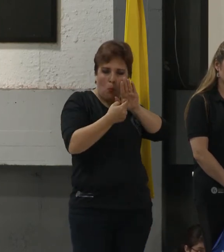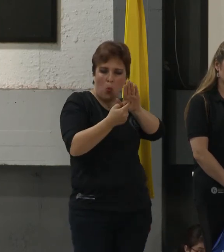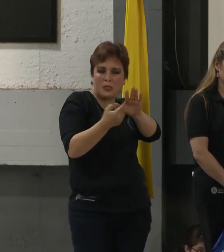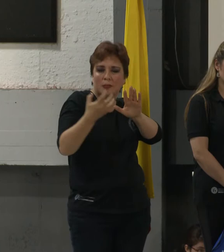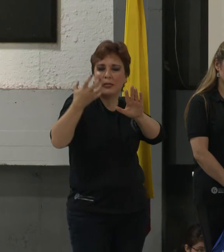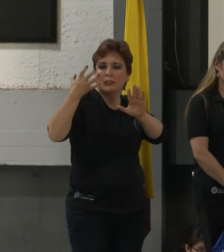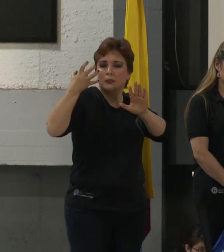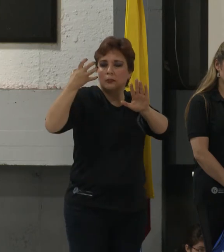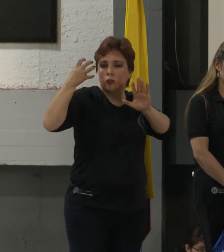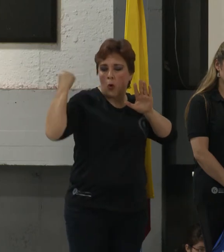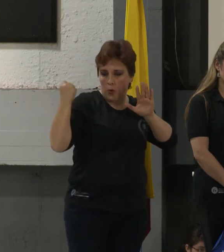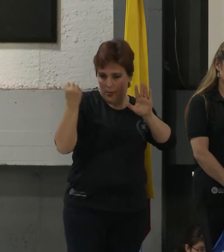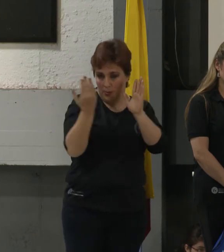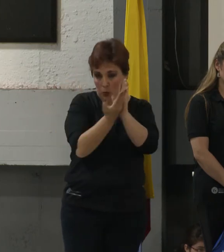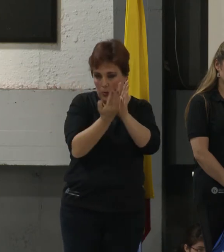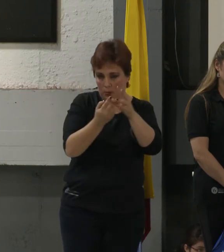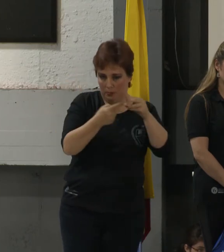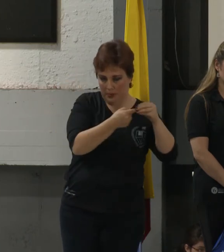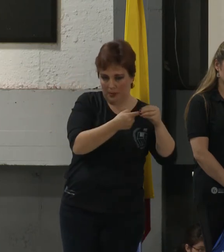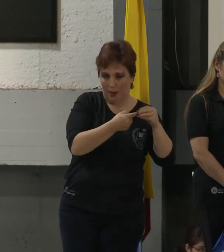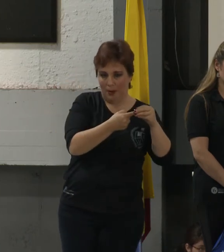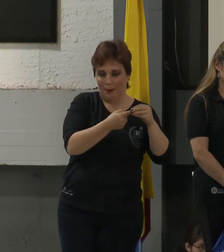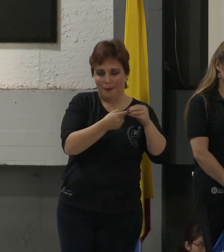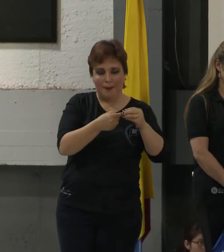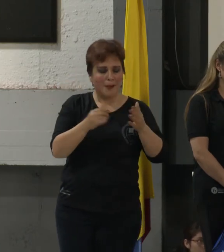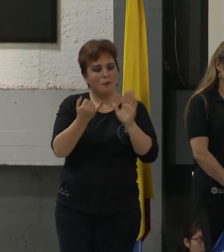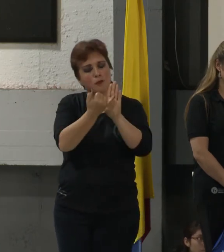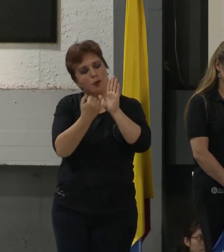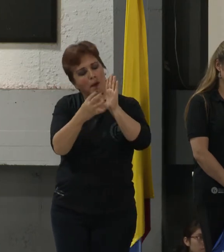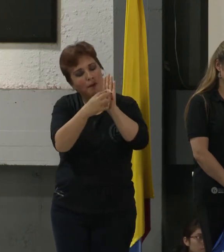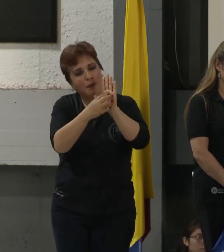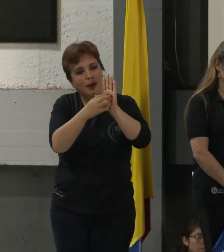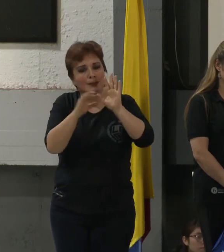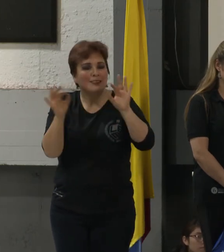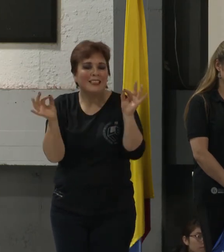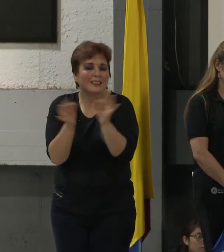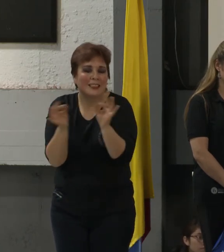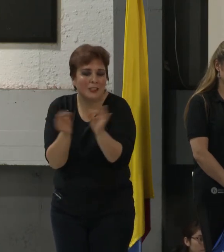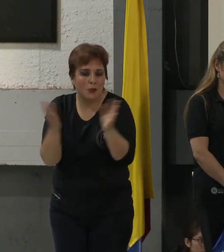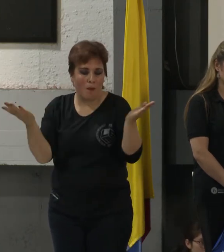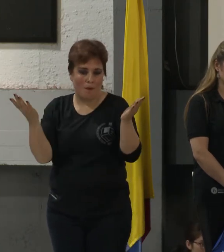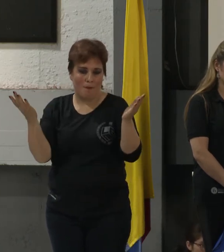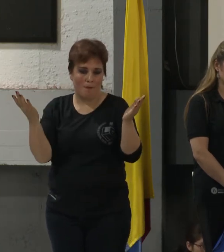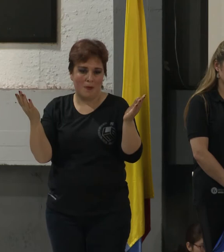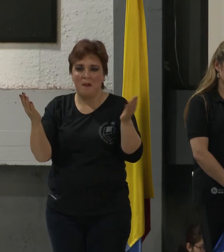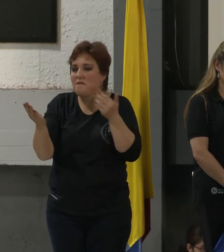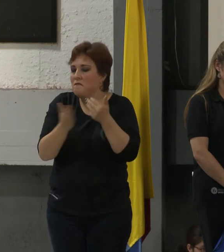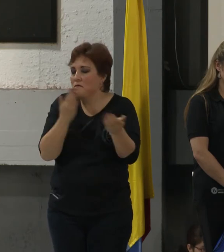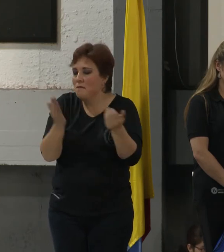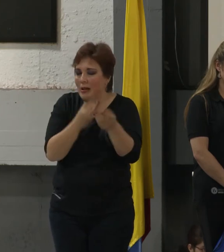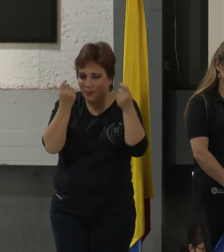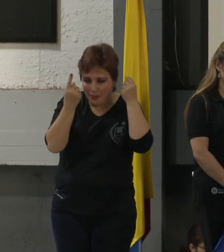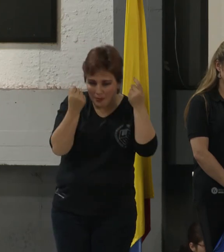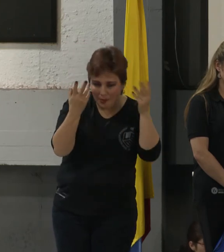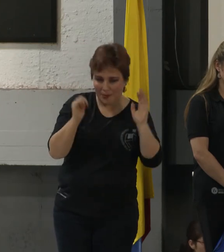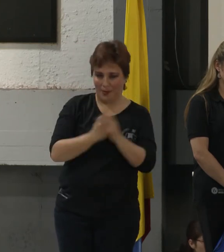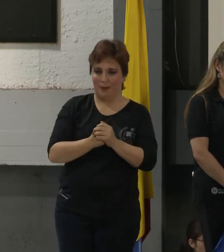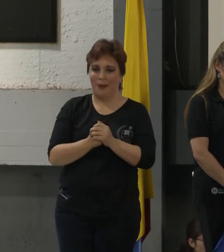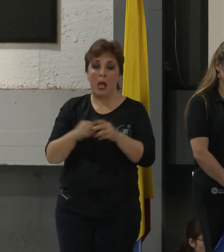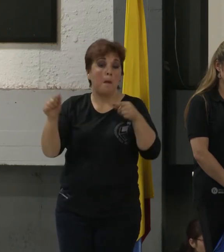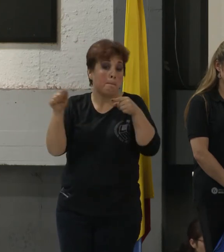fuera simple limpio fácil de leer imprimir y reproducir práctico